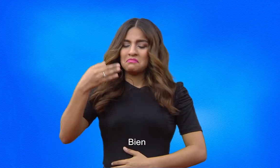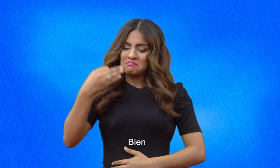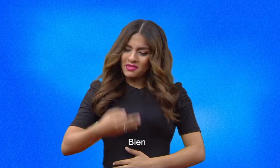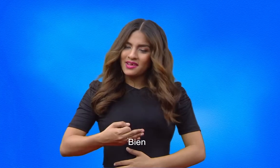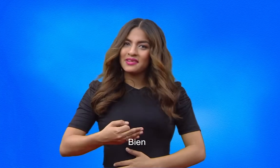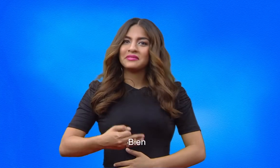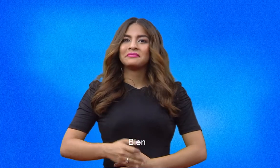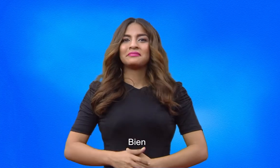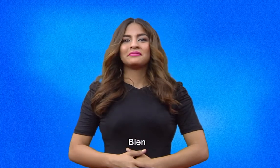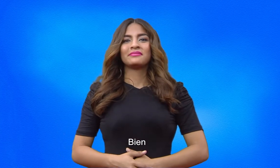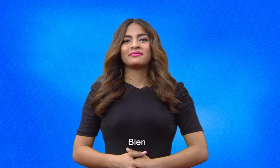Bien.